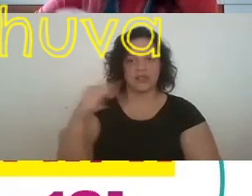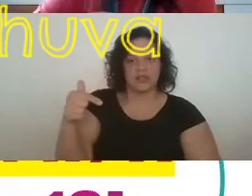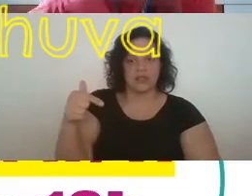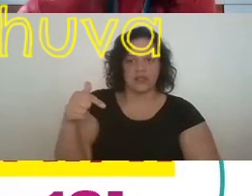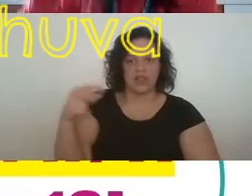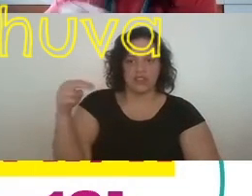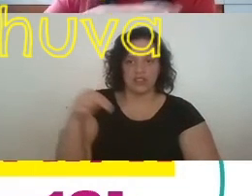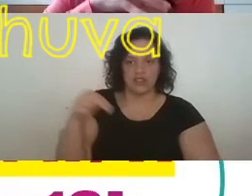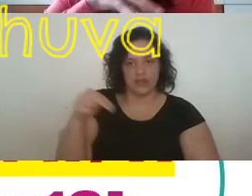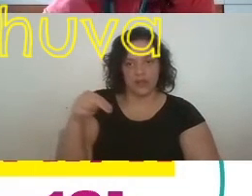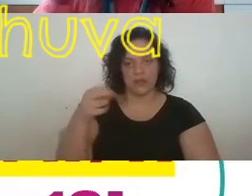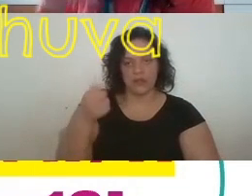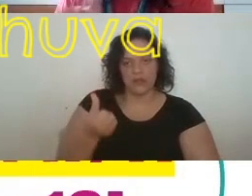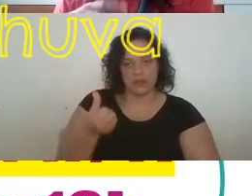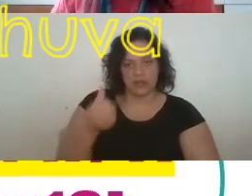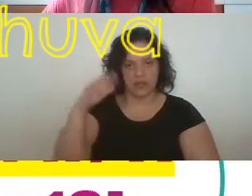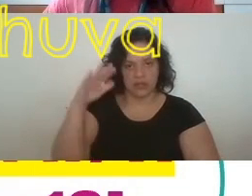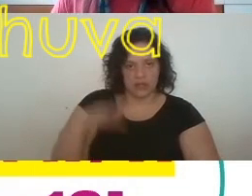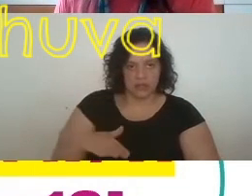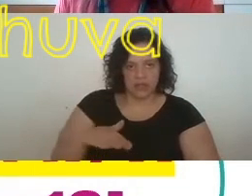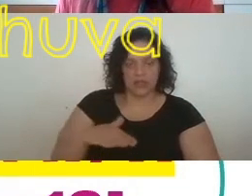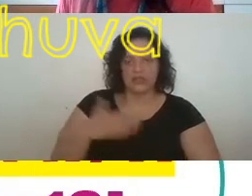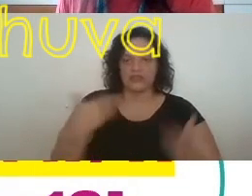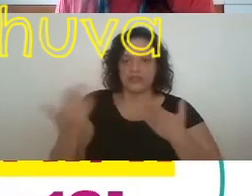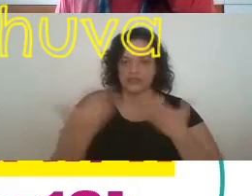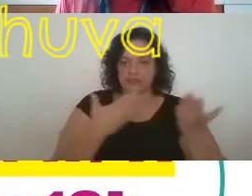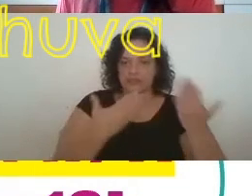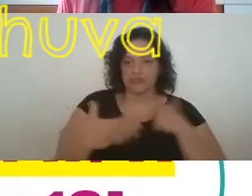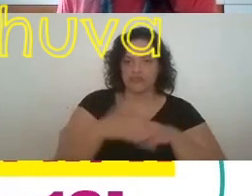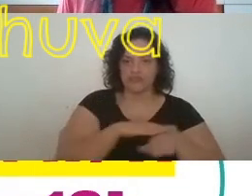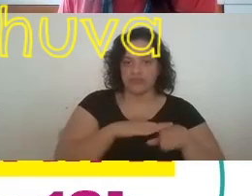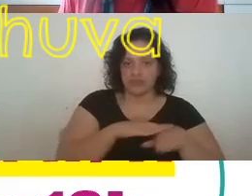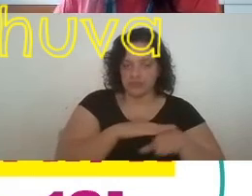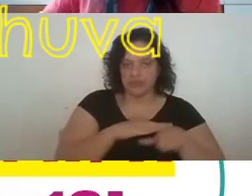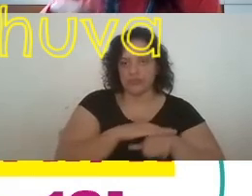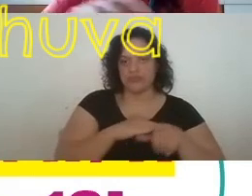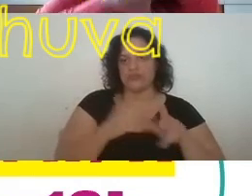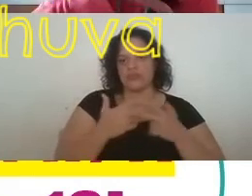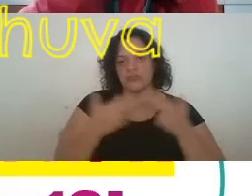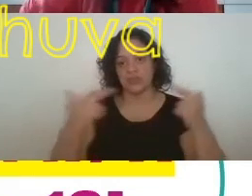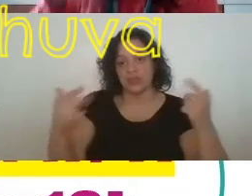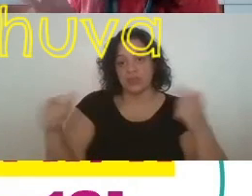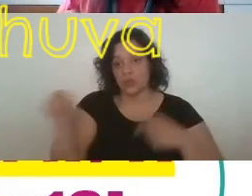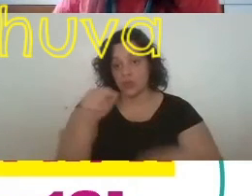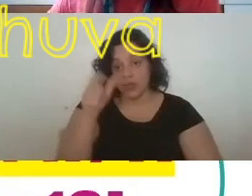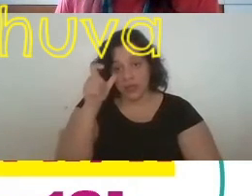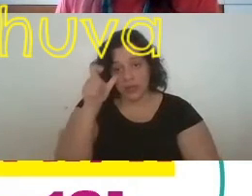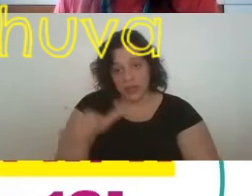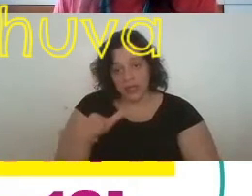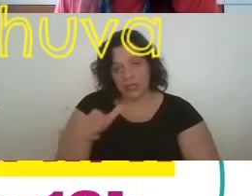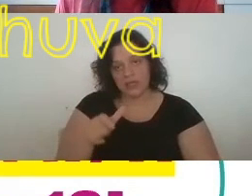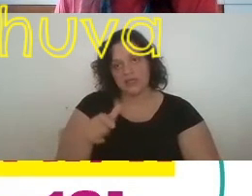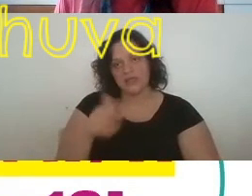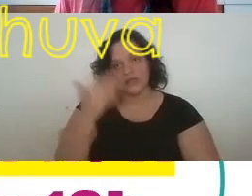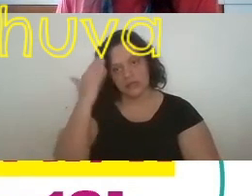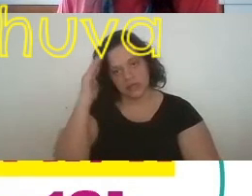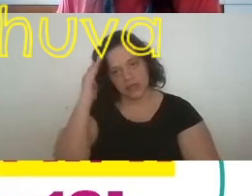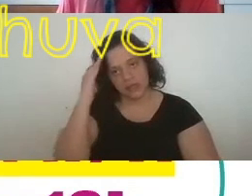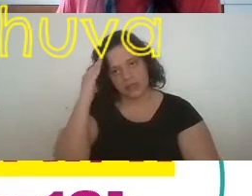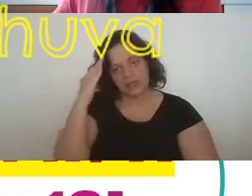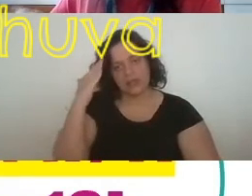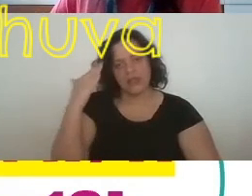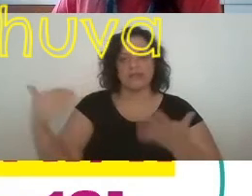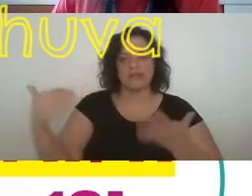a gente poder conversar sobre todos esses outros aspectos para quem tem interesse em entender as outras partes, né, dessa